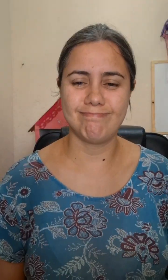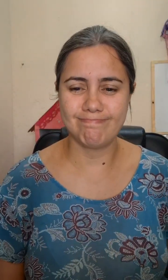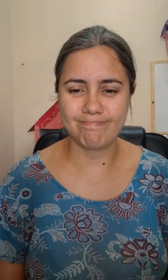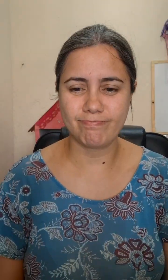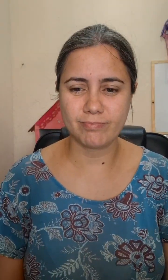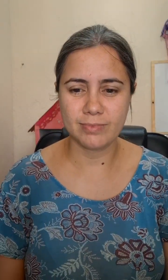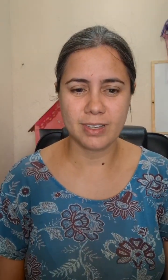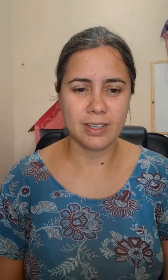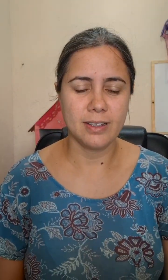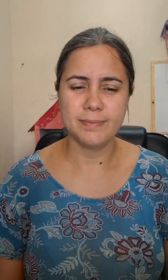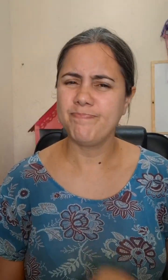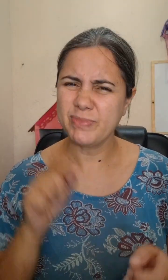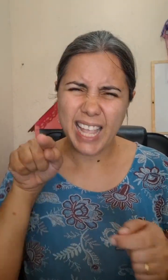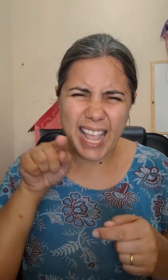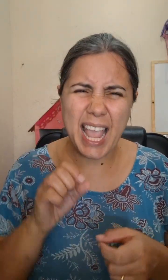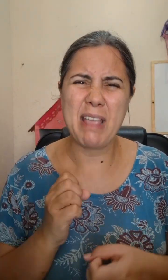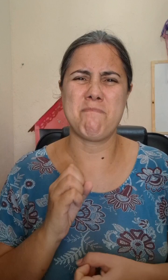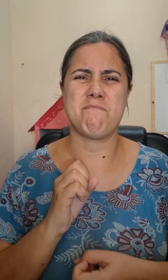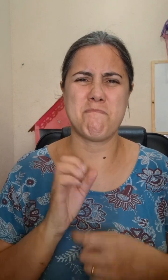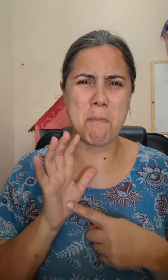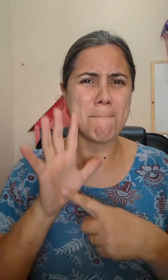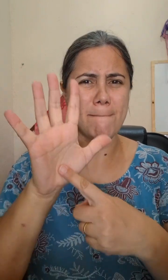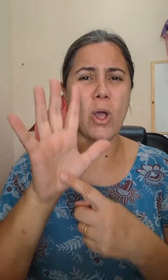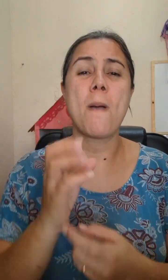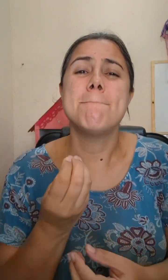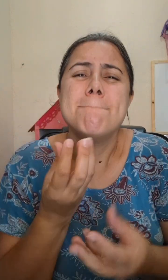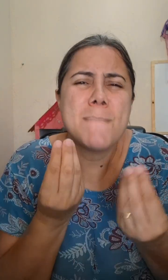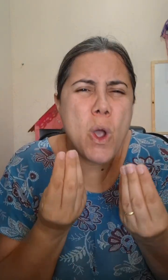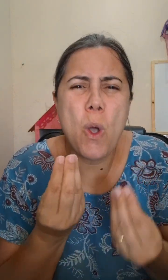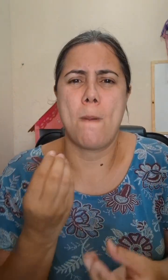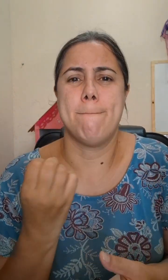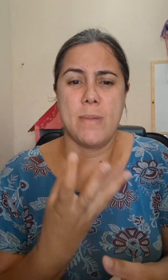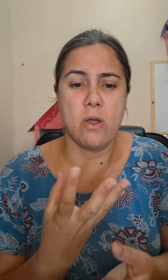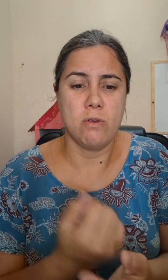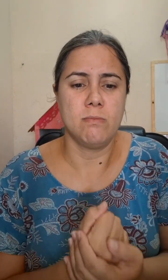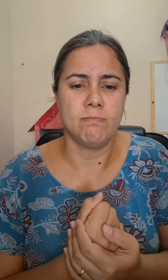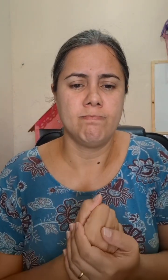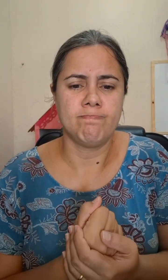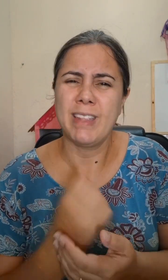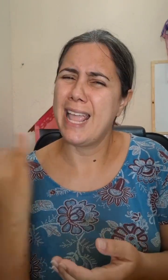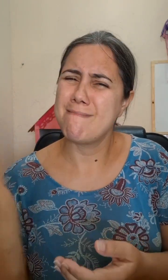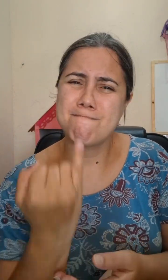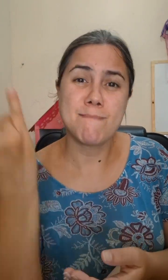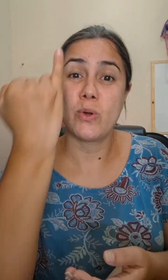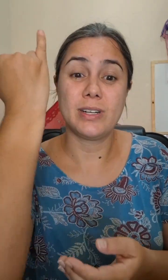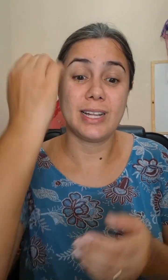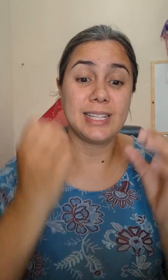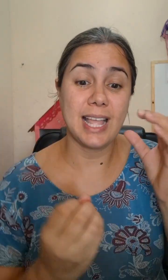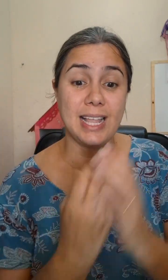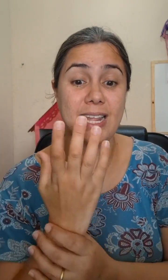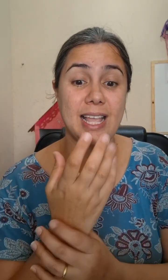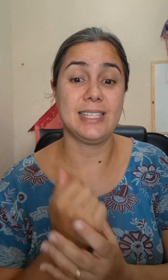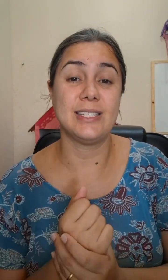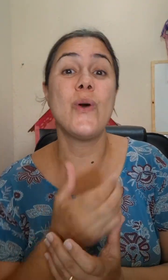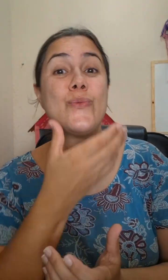Essa ênfase, que é muito bom, reforça a importância da criação do homem e da